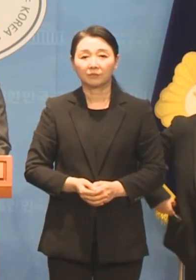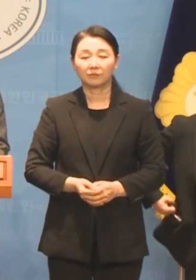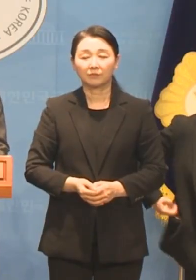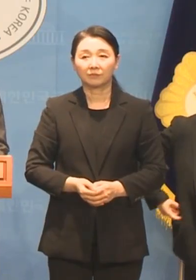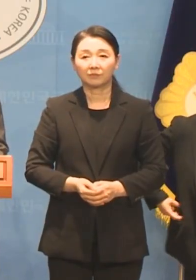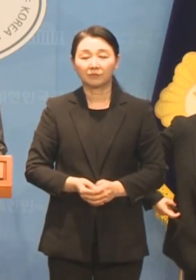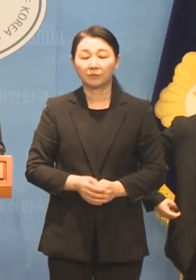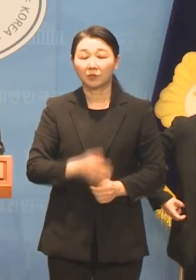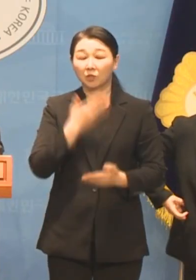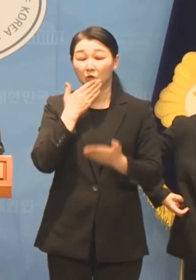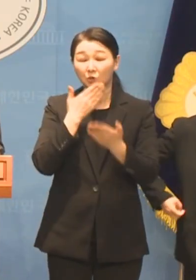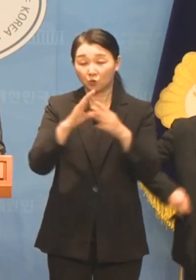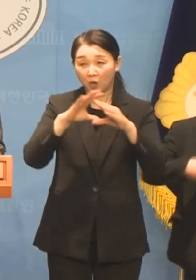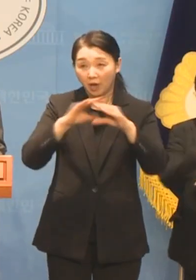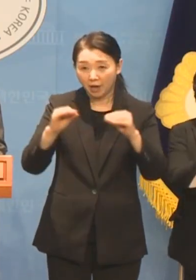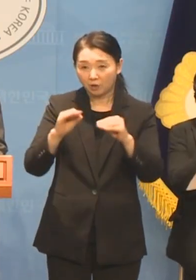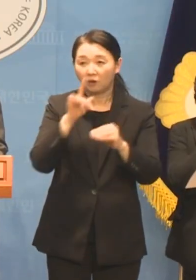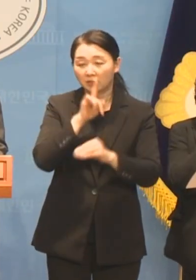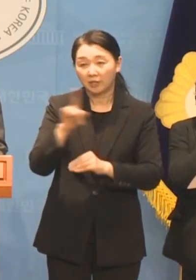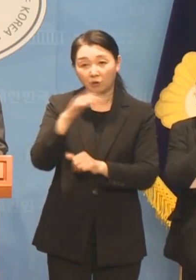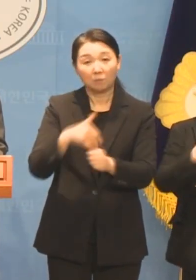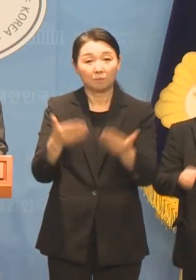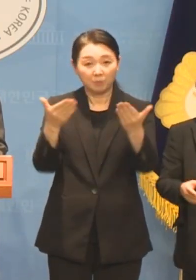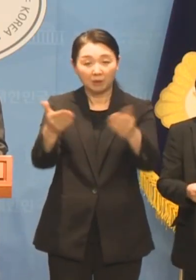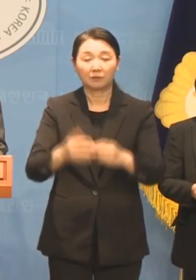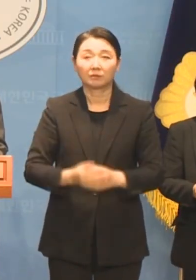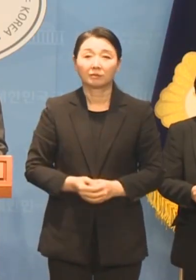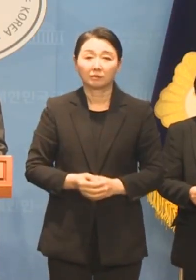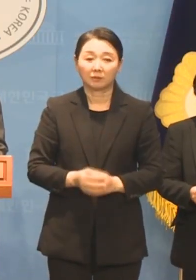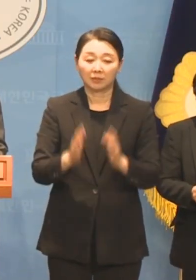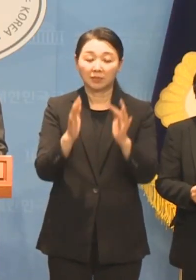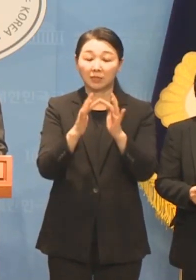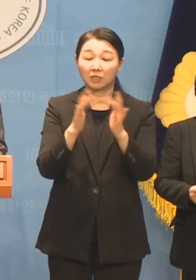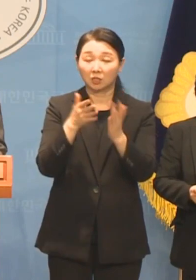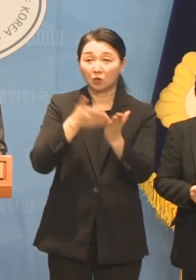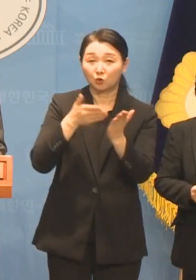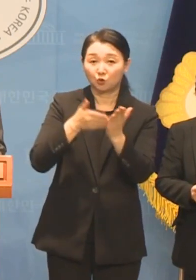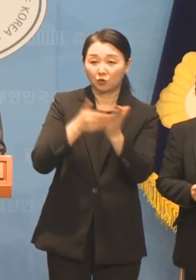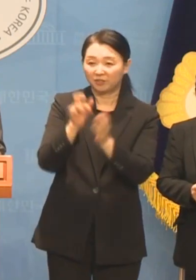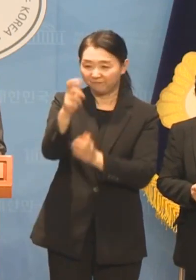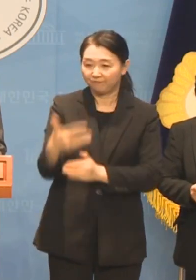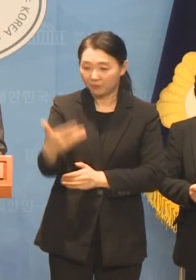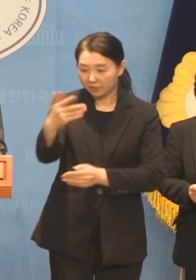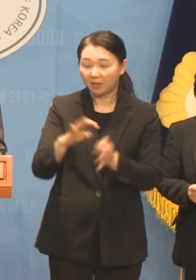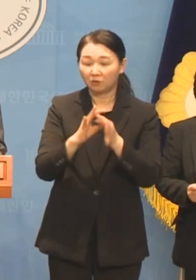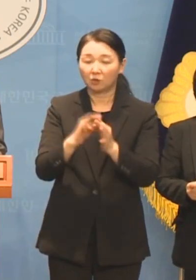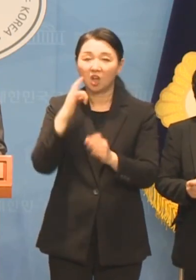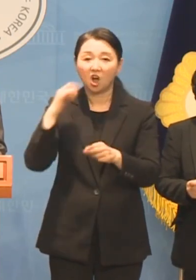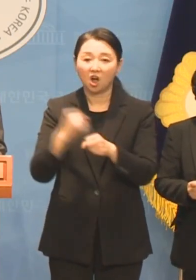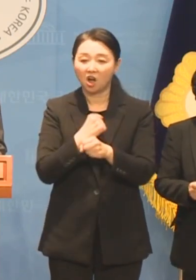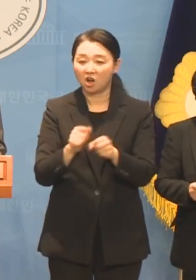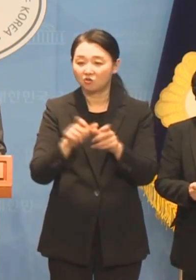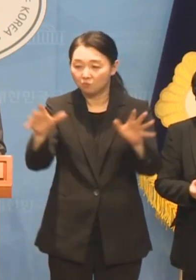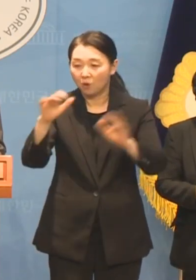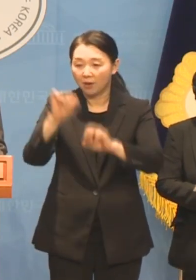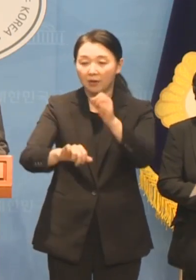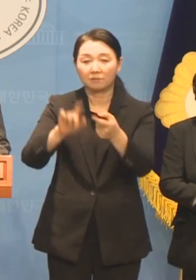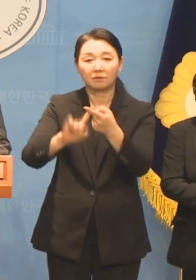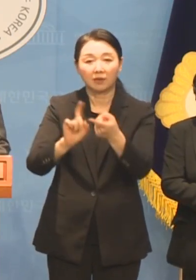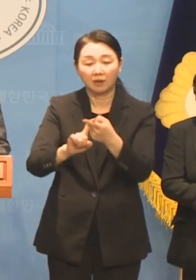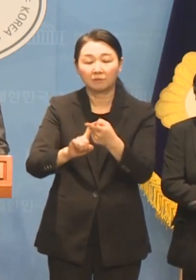네, 주요 대응 현황 보고 드리겠습니다. 포털사이트 뉴스기사 댓글을 통해 허위 사실을 유포하는 행위에